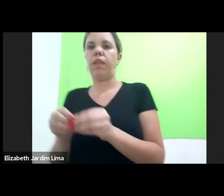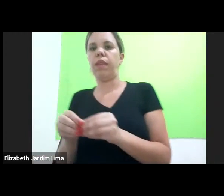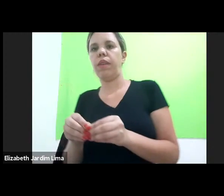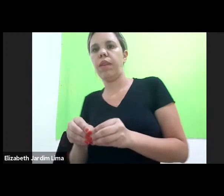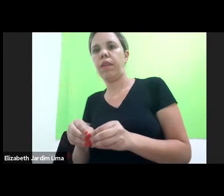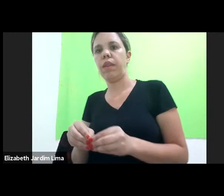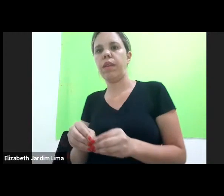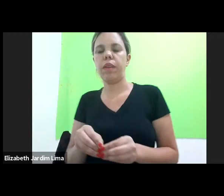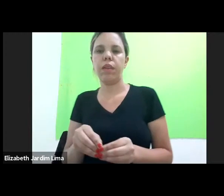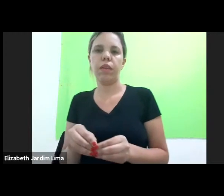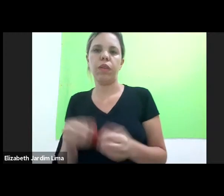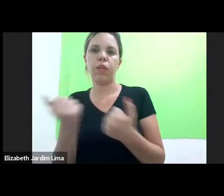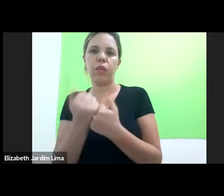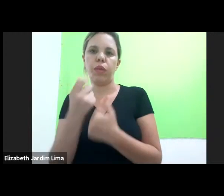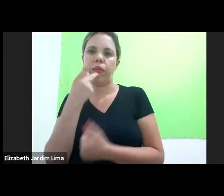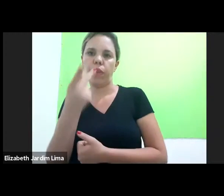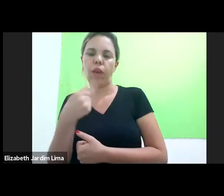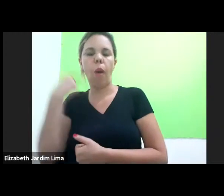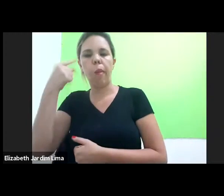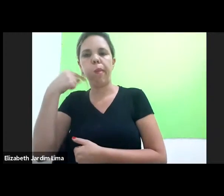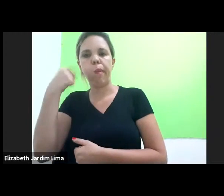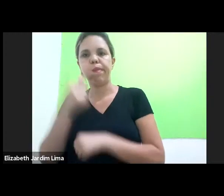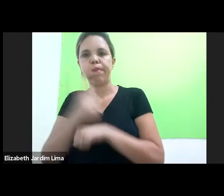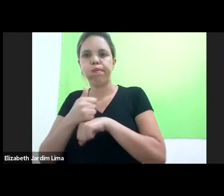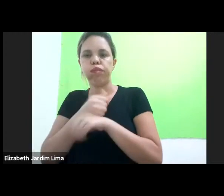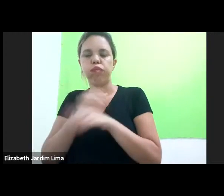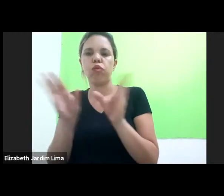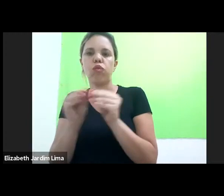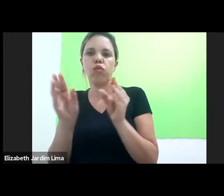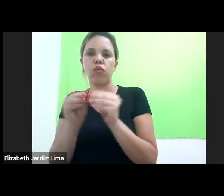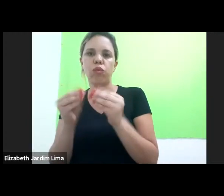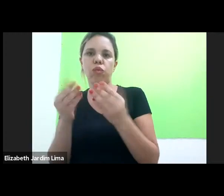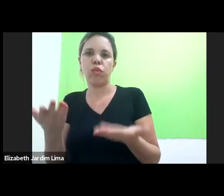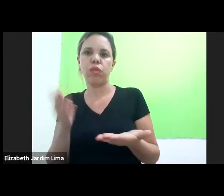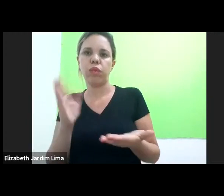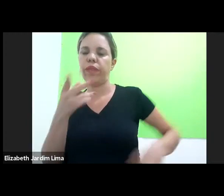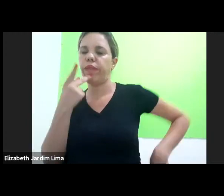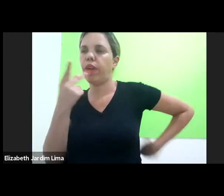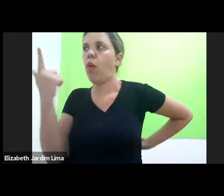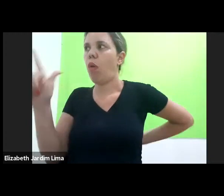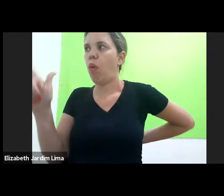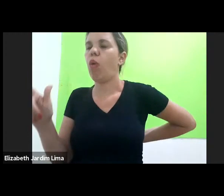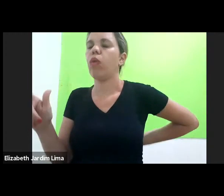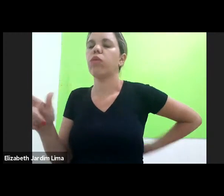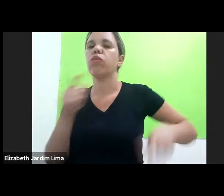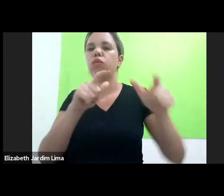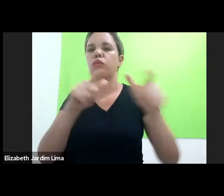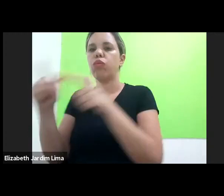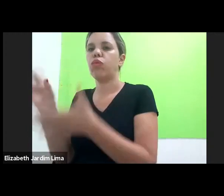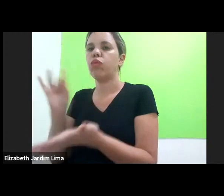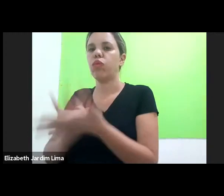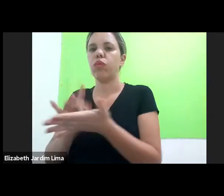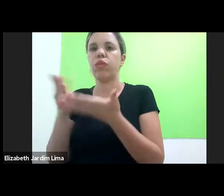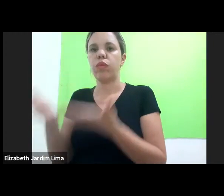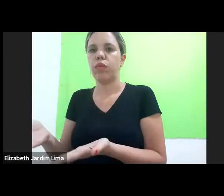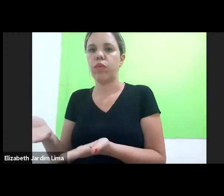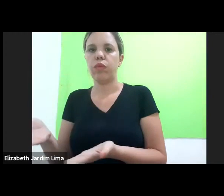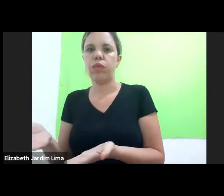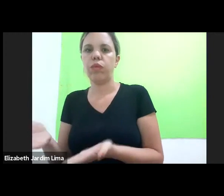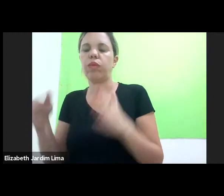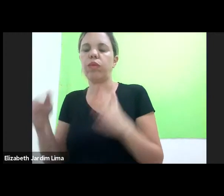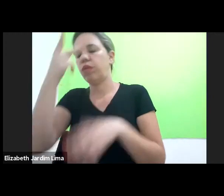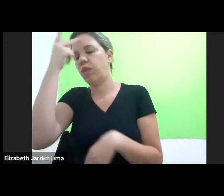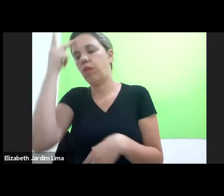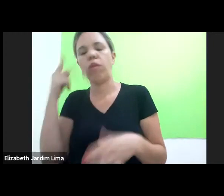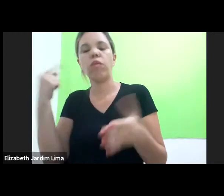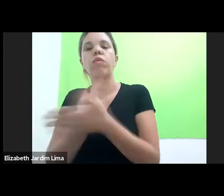lugar de fala enquanto advogada, eu resumo tudo isso, já falei isso em outros espaços e reafirmo aqui, que quando as pessoas